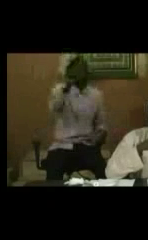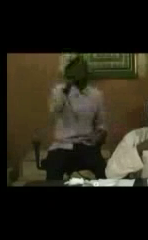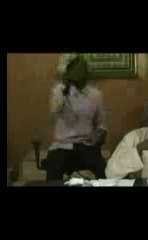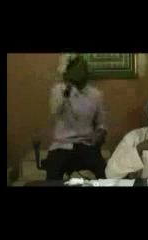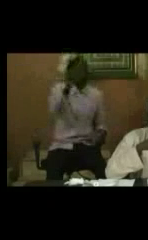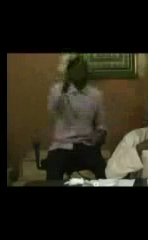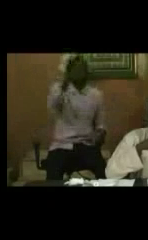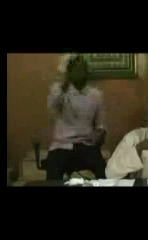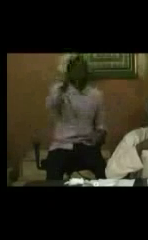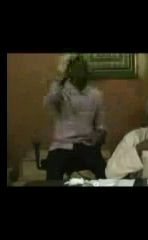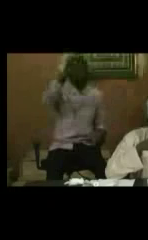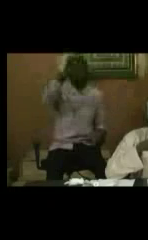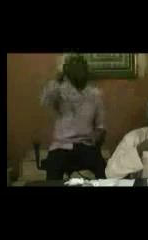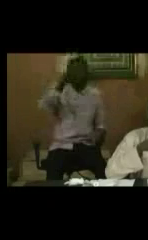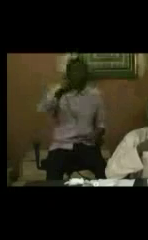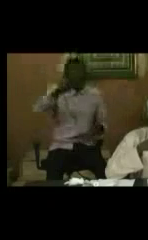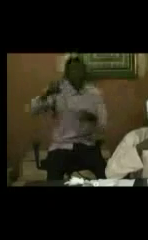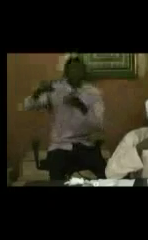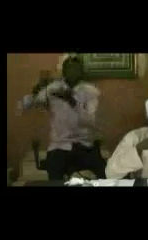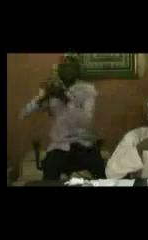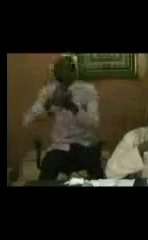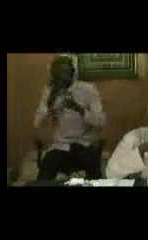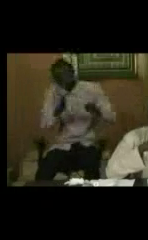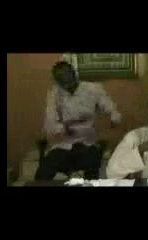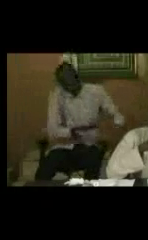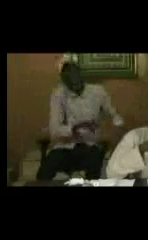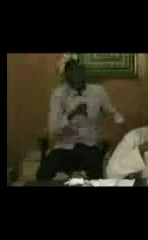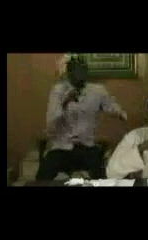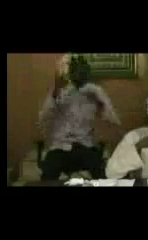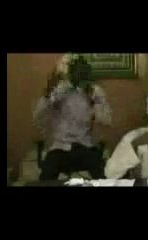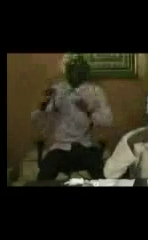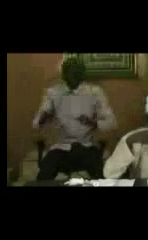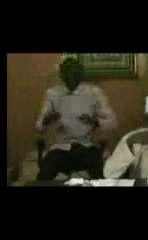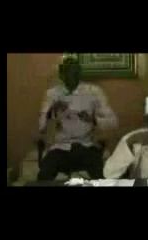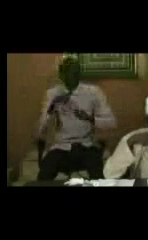won oni de ko fun danu je eto ni